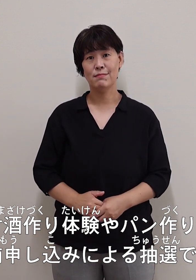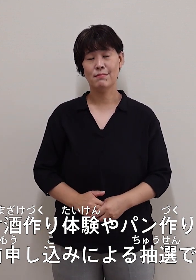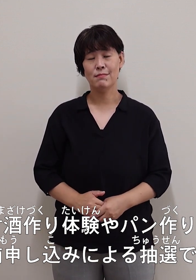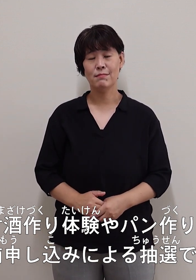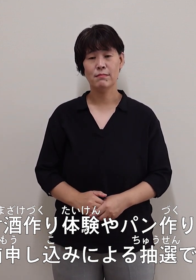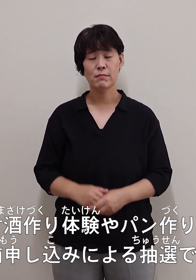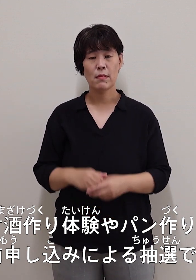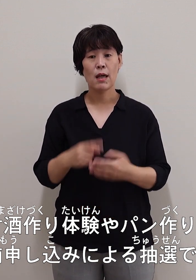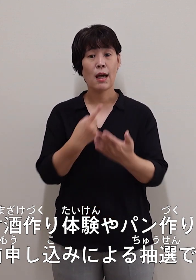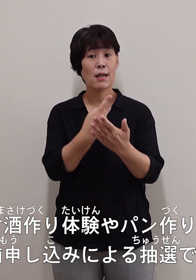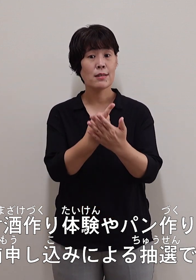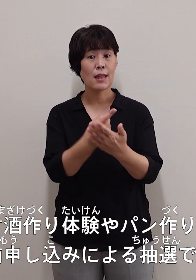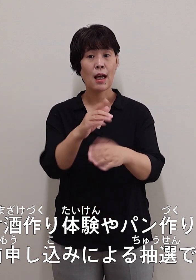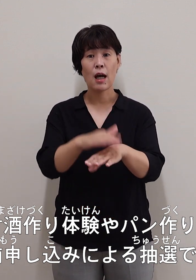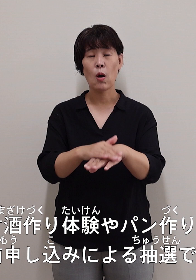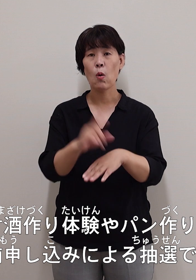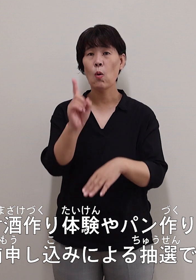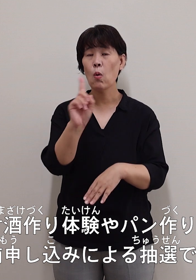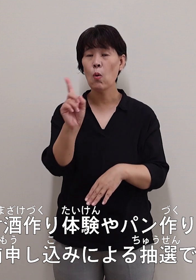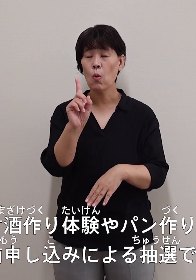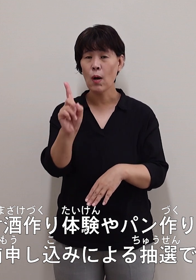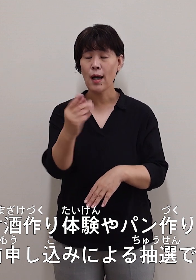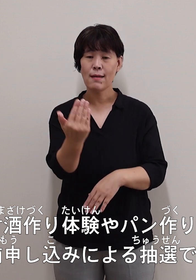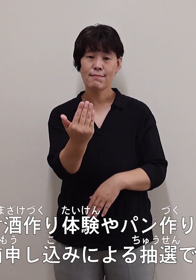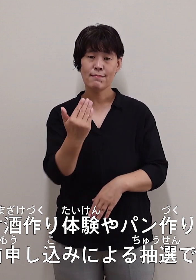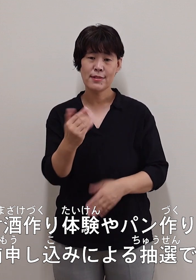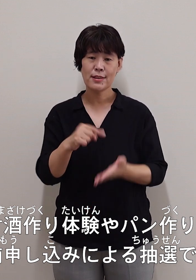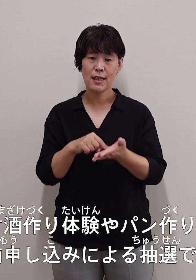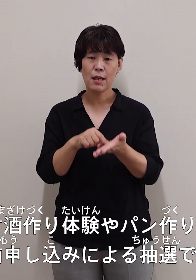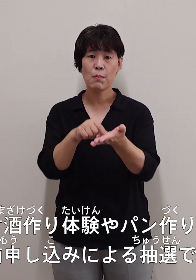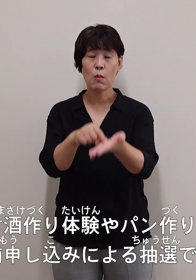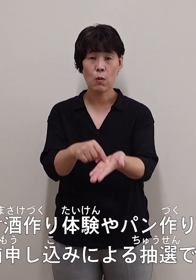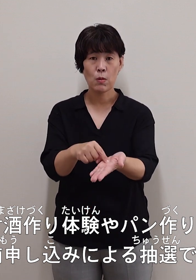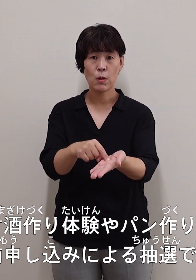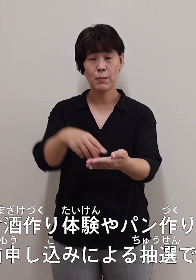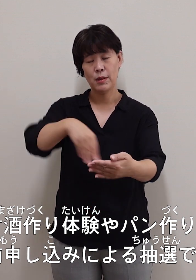参加は事前申し込みによる抽選です。